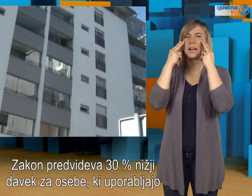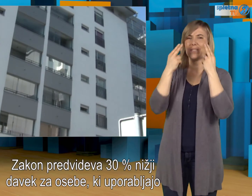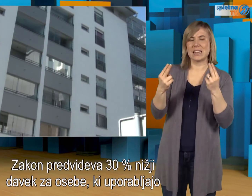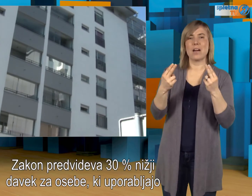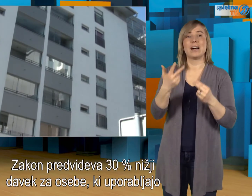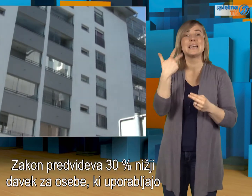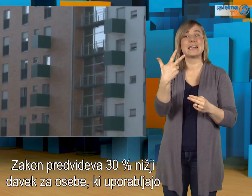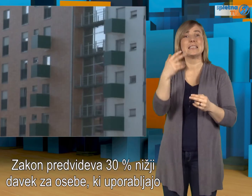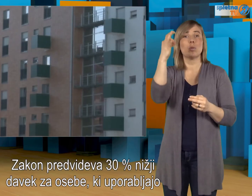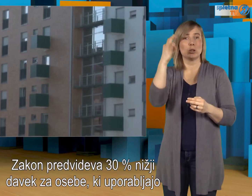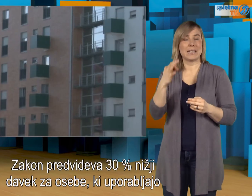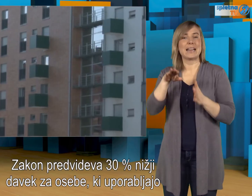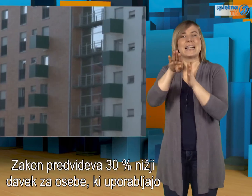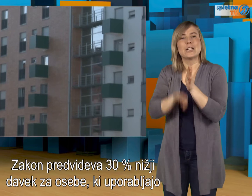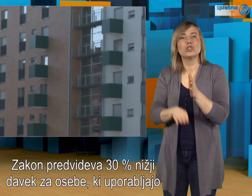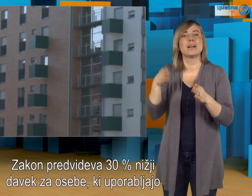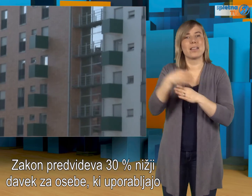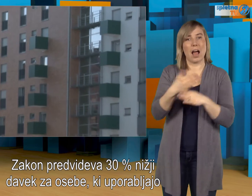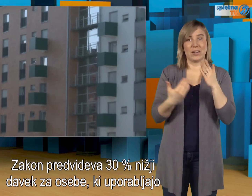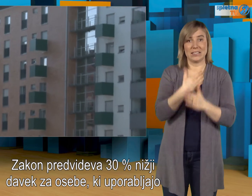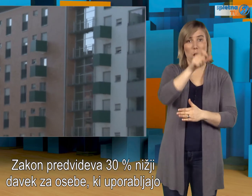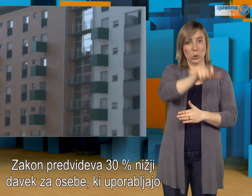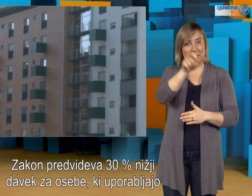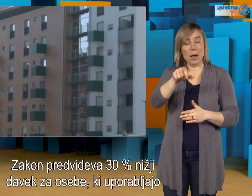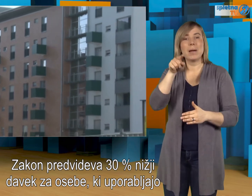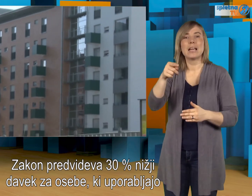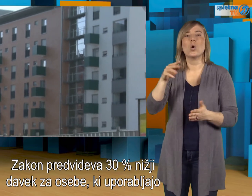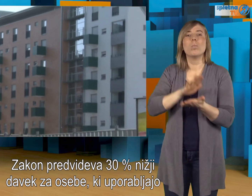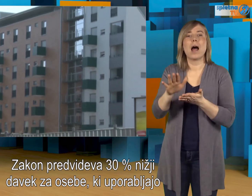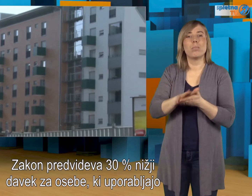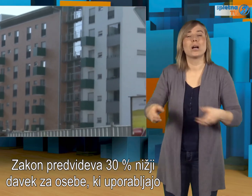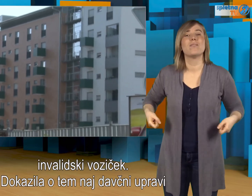predvideva 30% nižji davek za osebe, ki uporabljajo invalidski voziček.